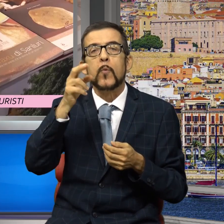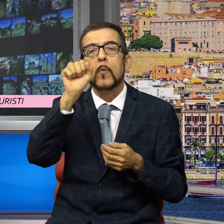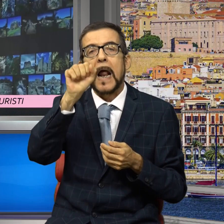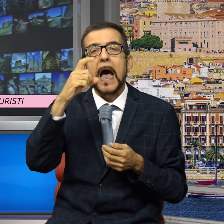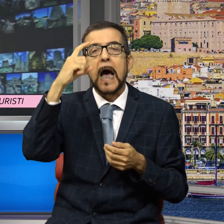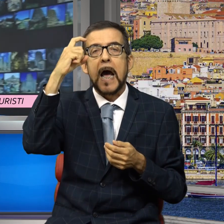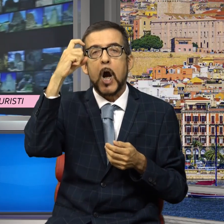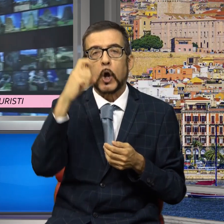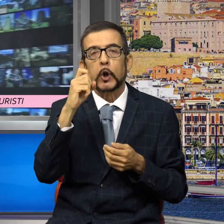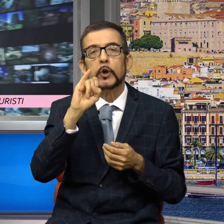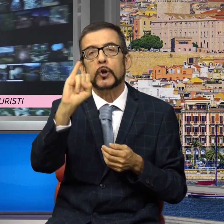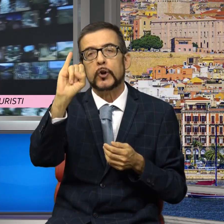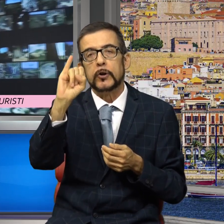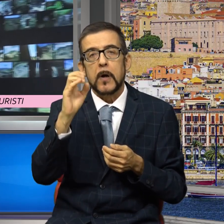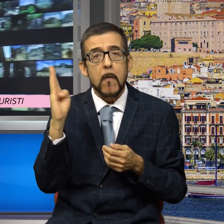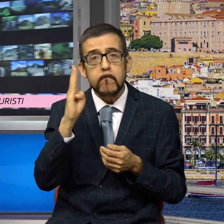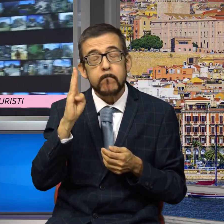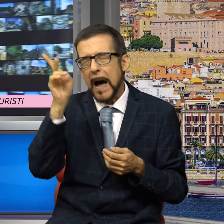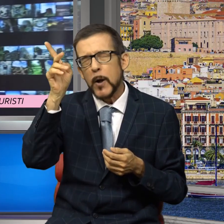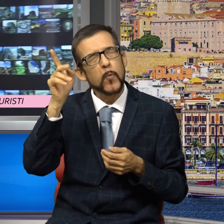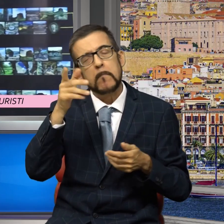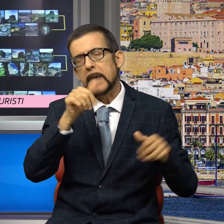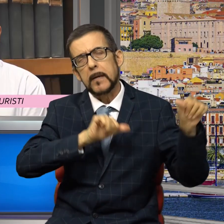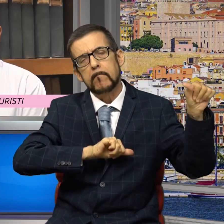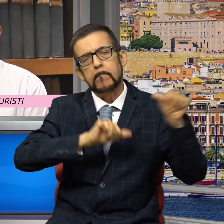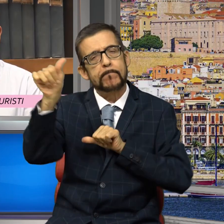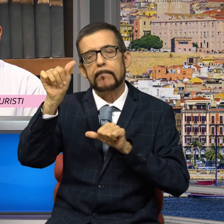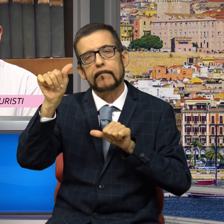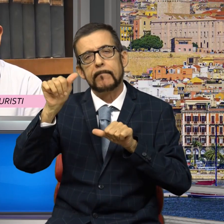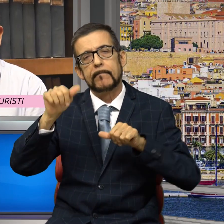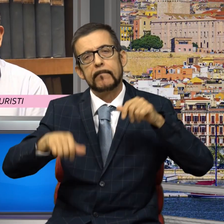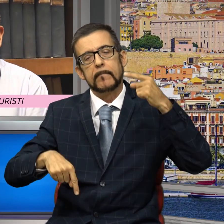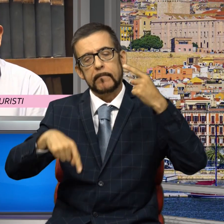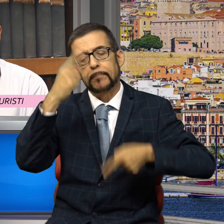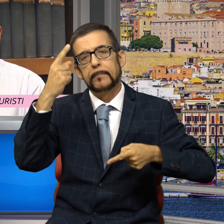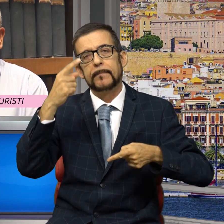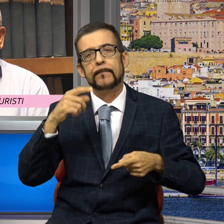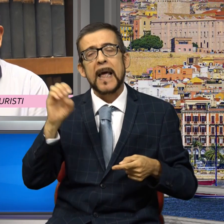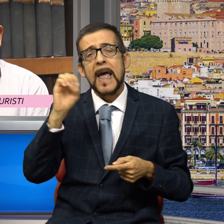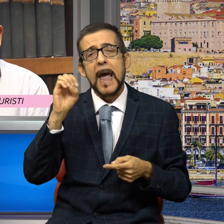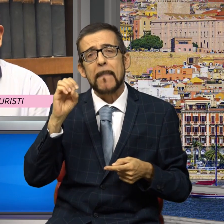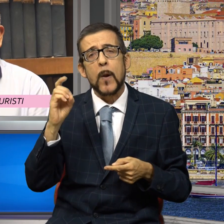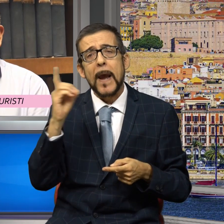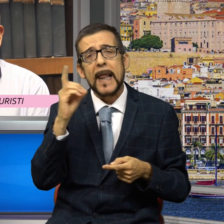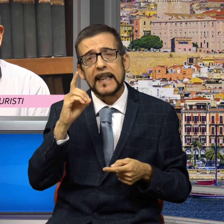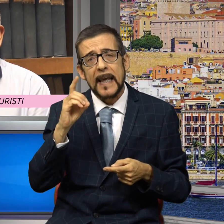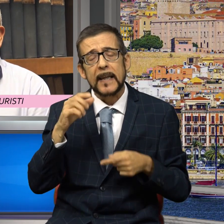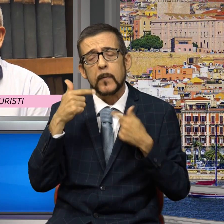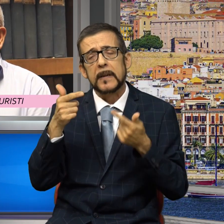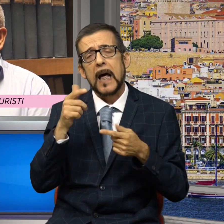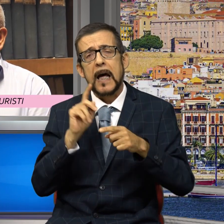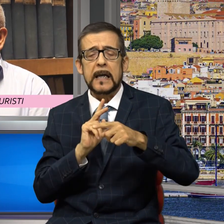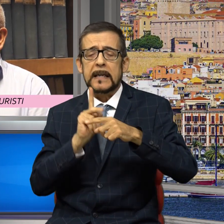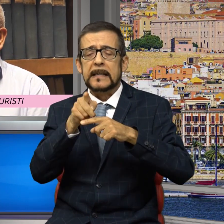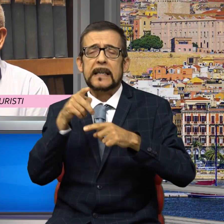efficiente. Barumini avrà quindi un ruolo di primo piano nel nuovo percorso che per Emanuele Lilliu permetterà di fare un nuovo salto di qualità per quanto